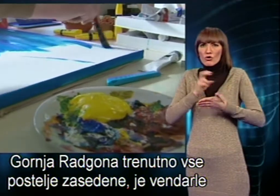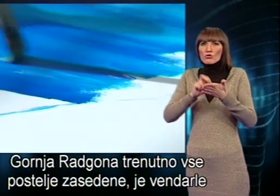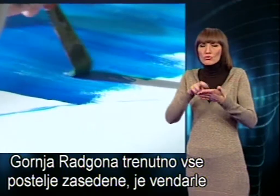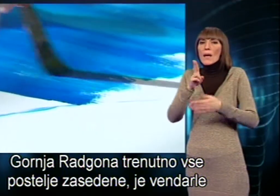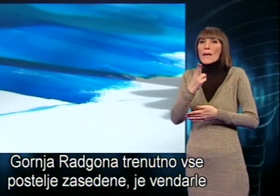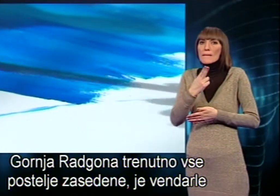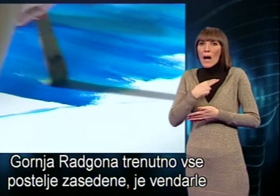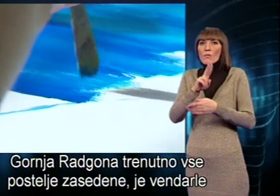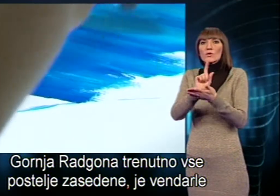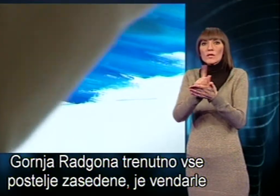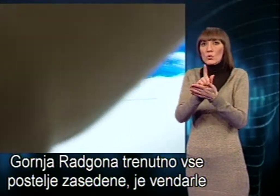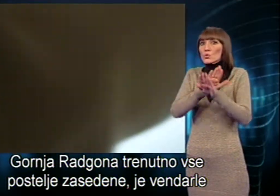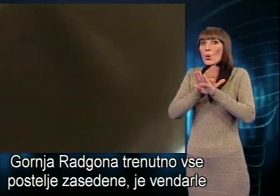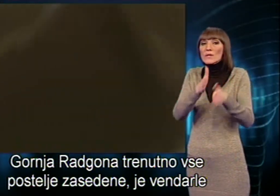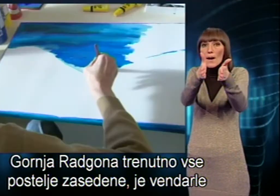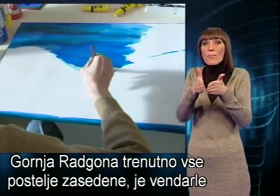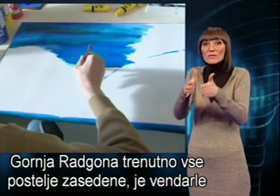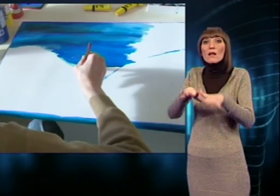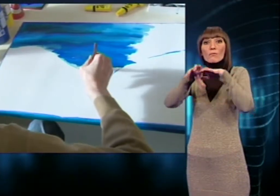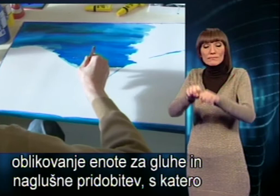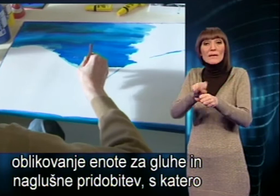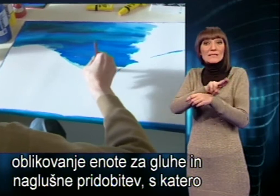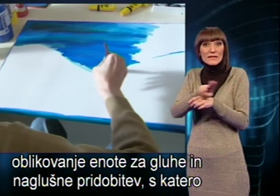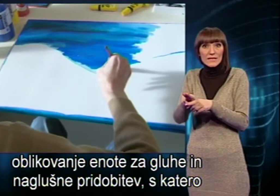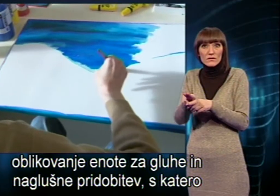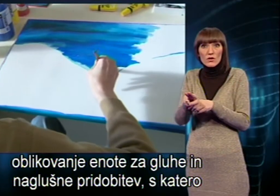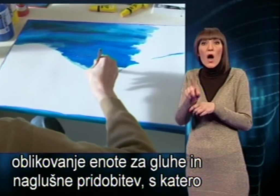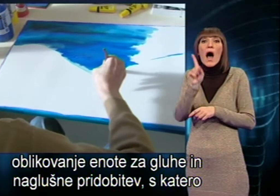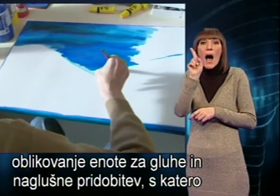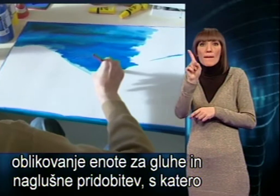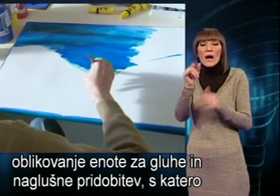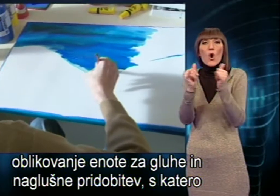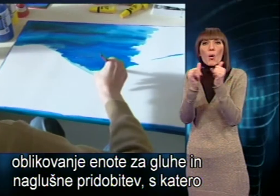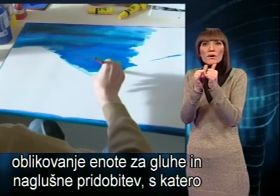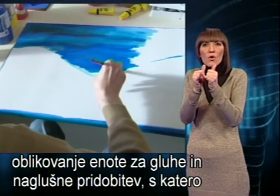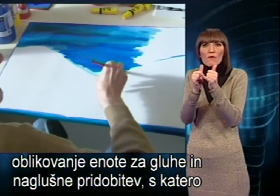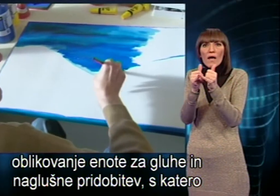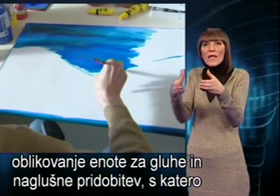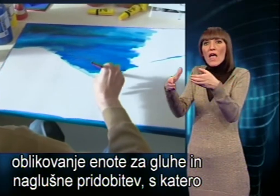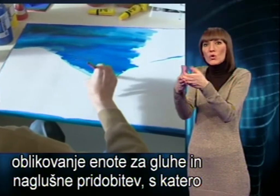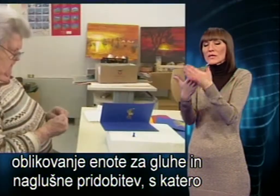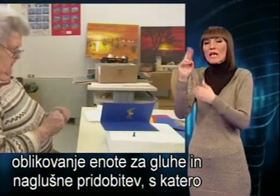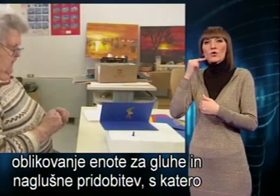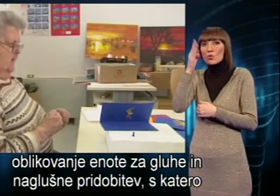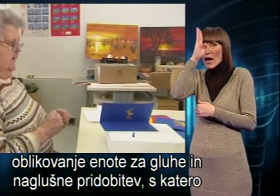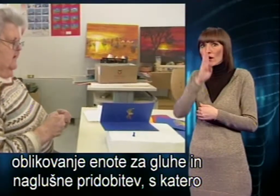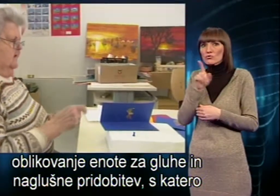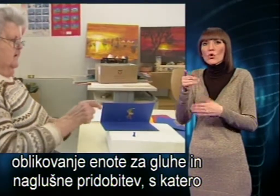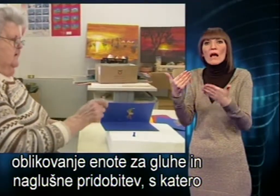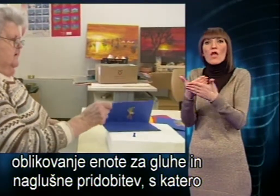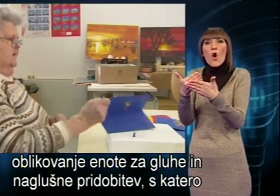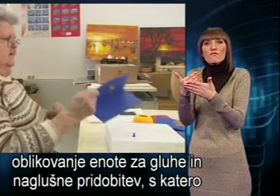trenutno vse postelje zasedene, vendar je pa, mislim, da oblikovanje enote za glušne in naglušne ena